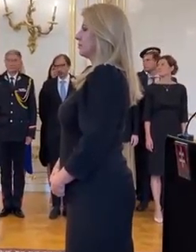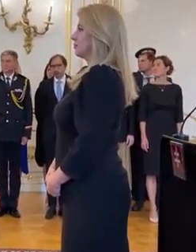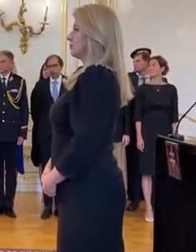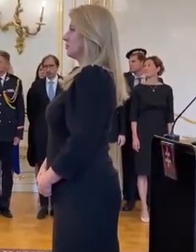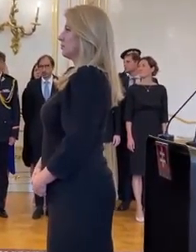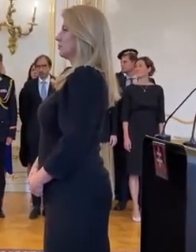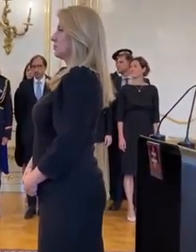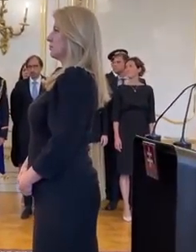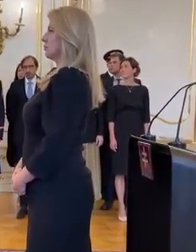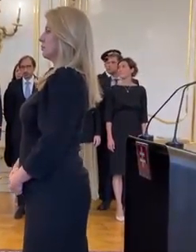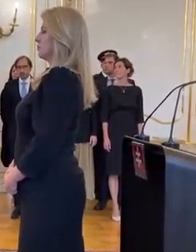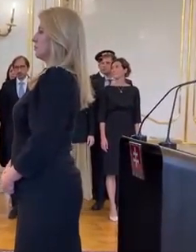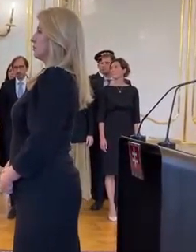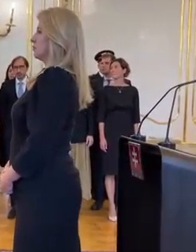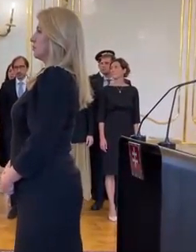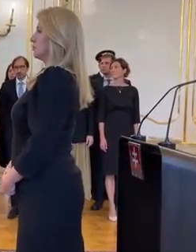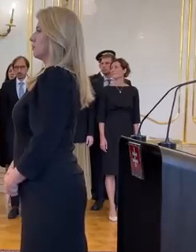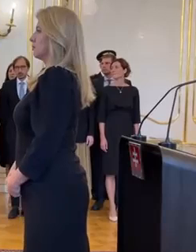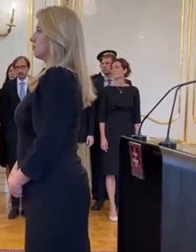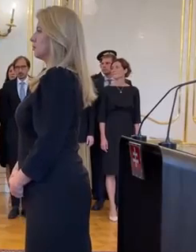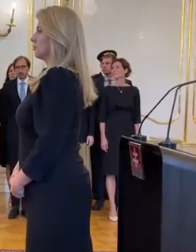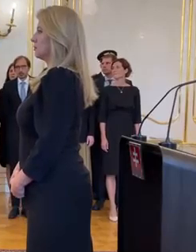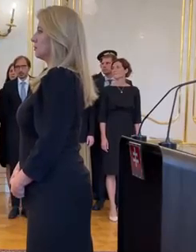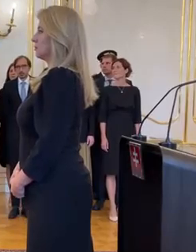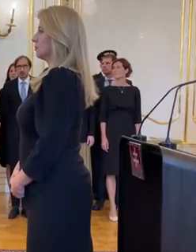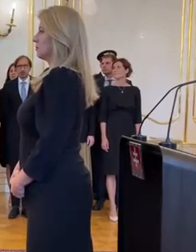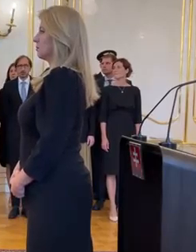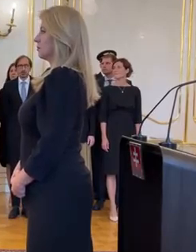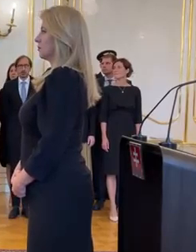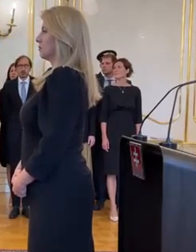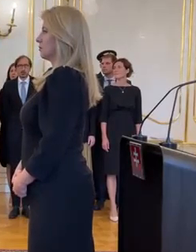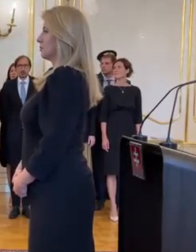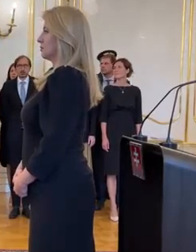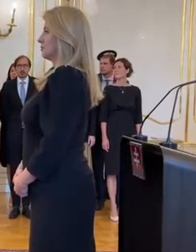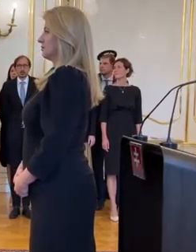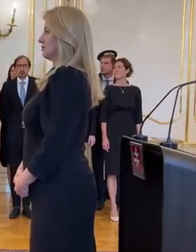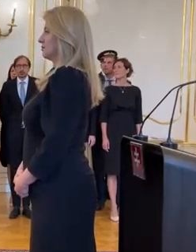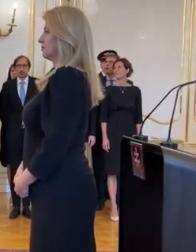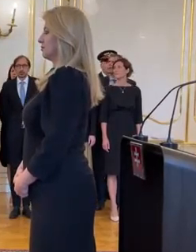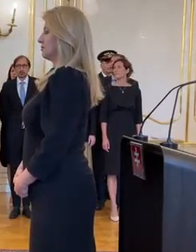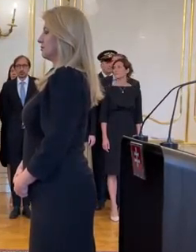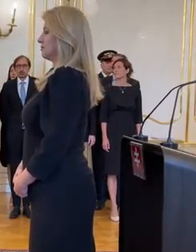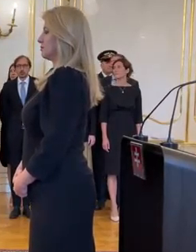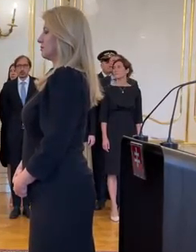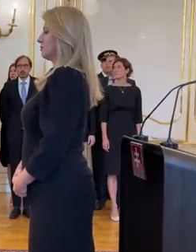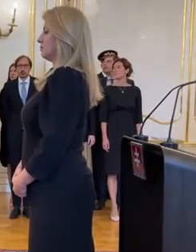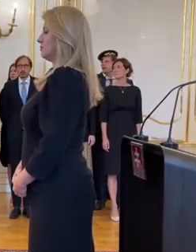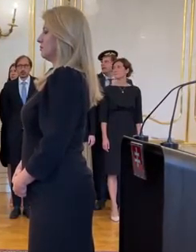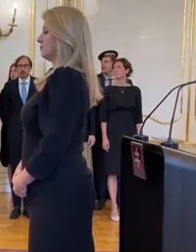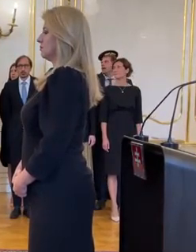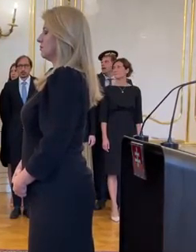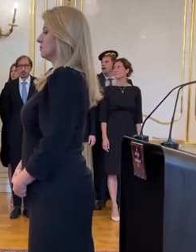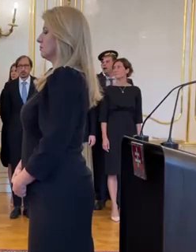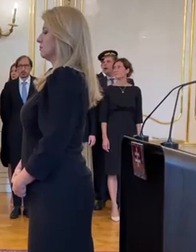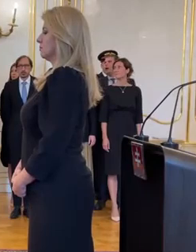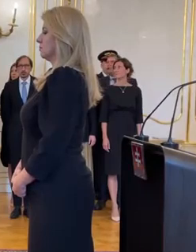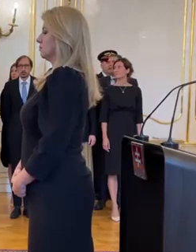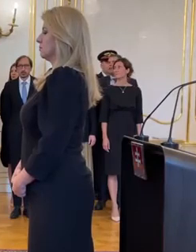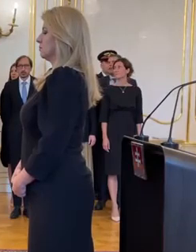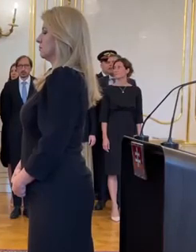návrh predsedu vlády vymenúva Rastislava Káčera za člena vlády Slovenskej republiky a poveruje ho